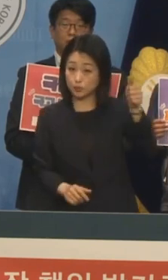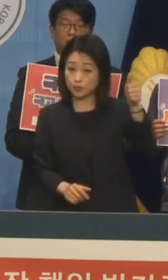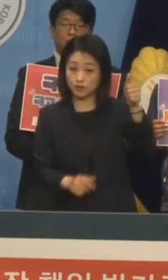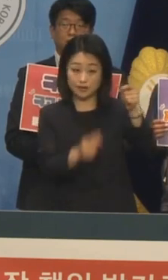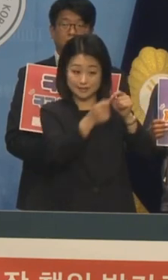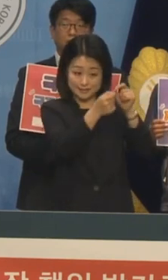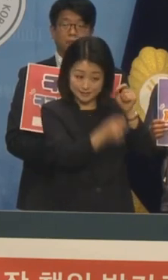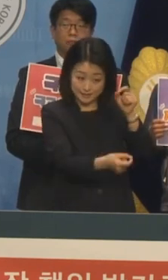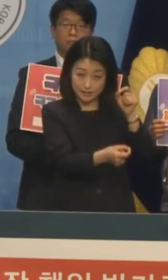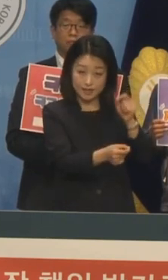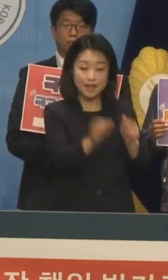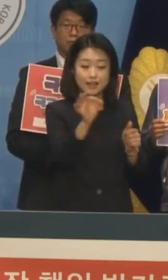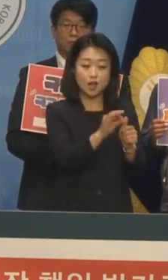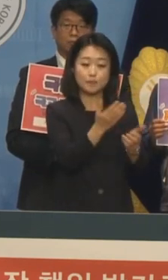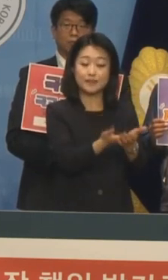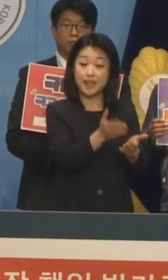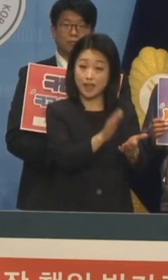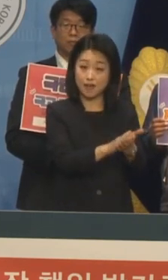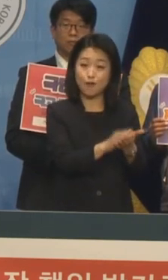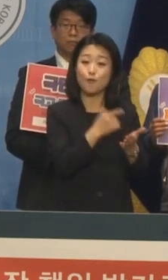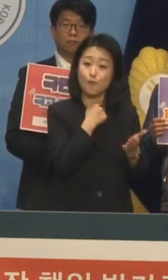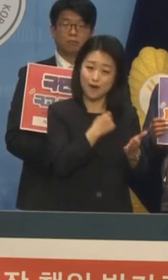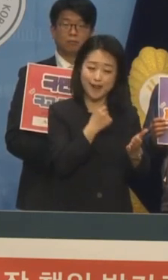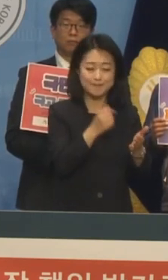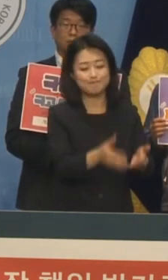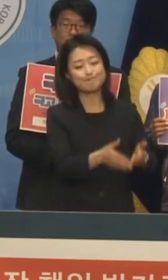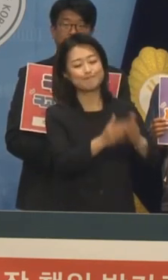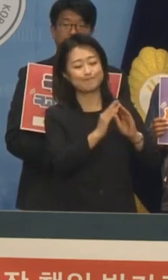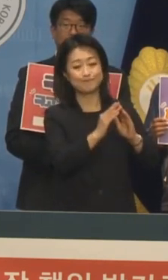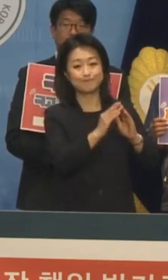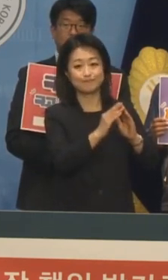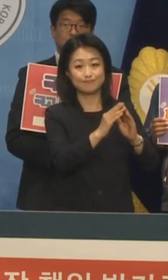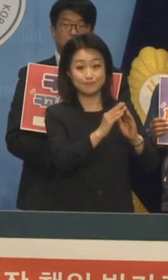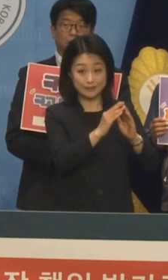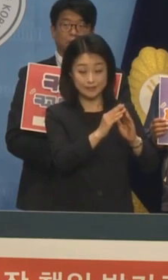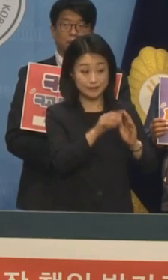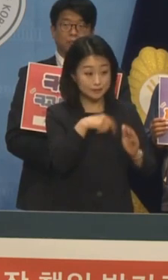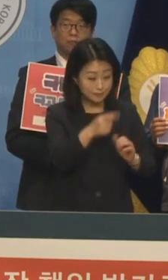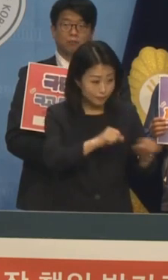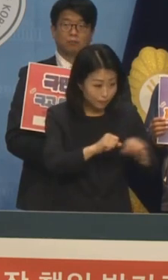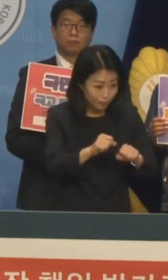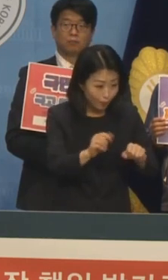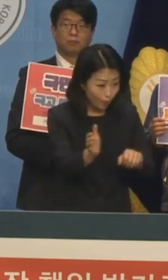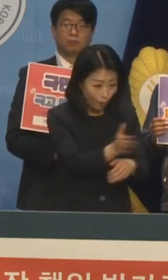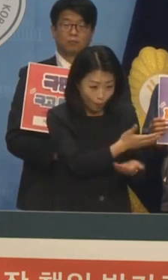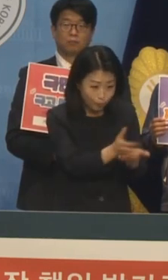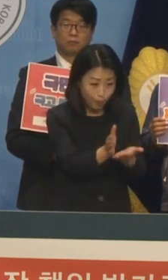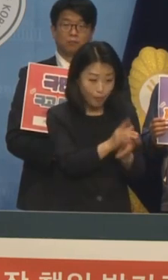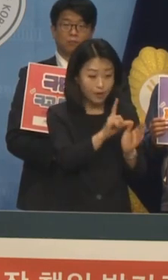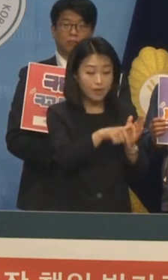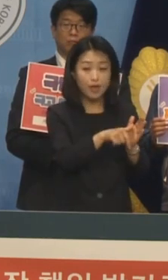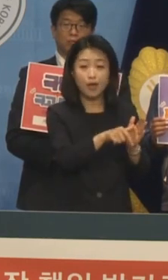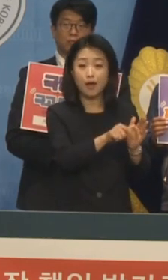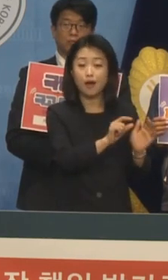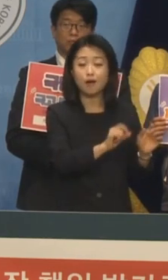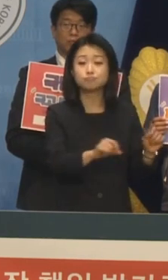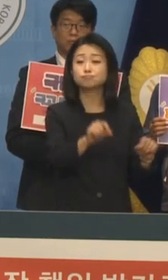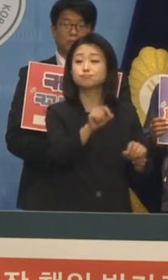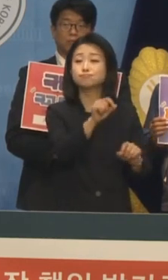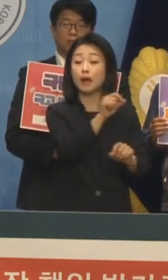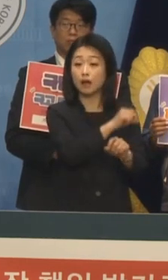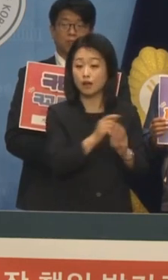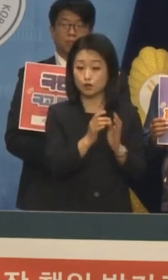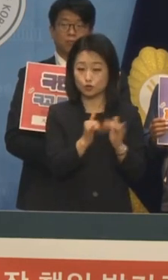주관하에 연금 개혁하겠다면서 출범한 윤석열 정부는 정작 집권 후 뭐 하나 제대로 하지 않은 채 허송세월하다가